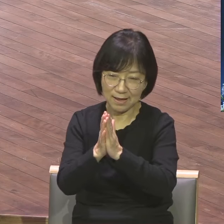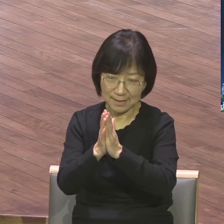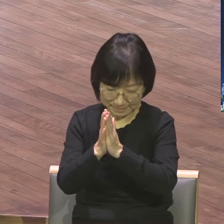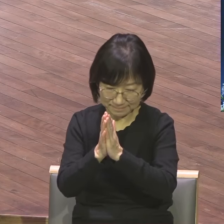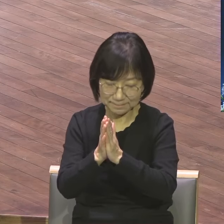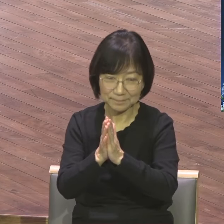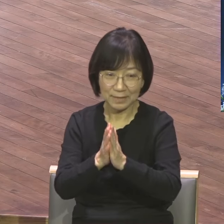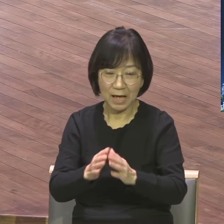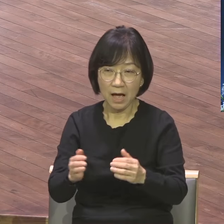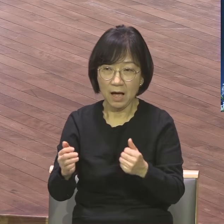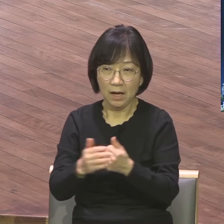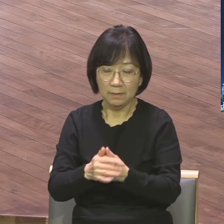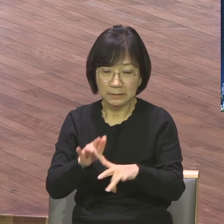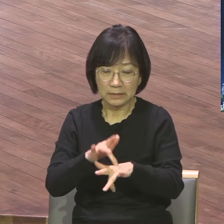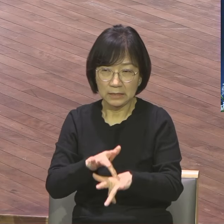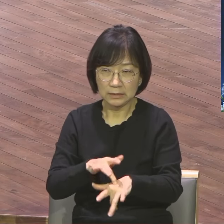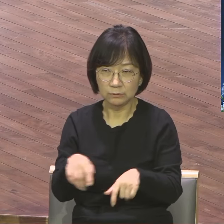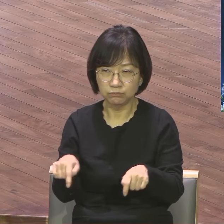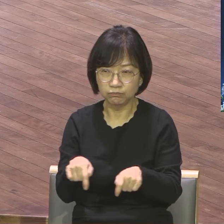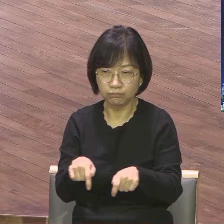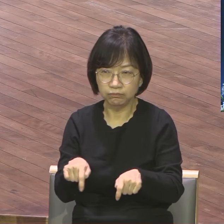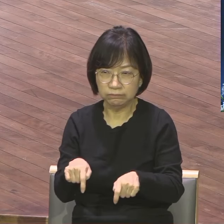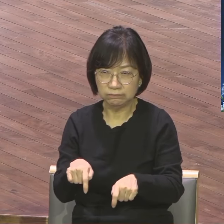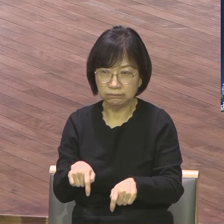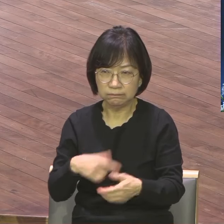입장에 긴장하겠습니까?